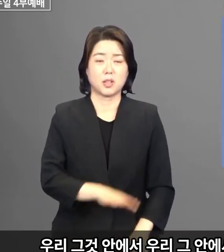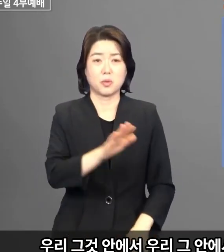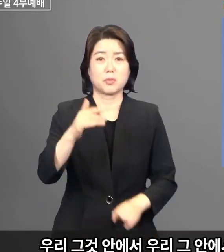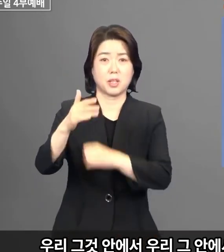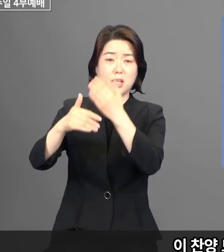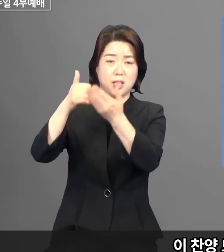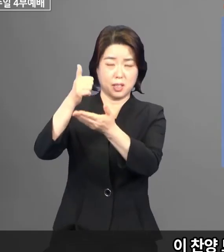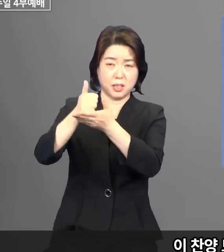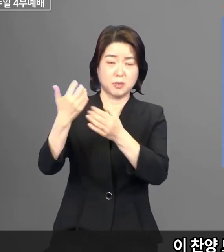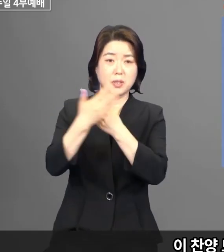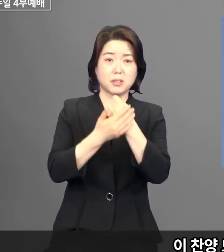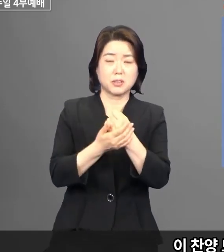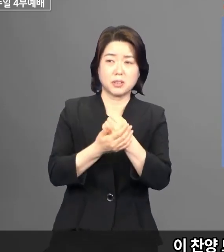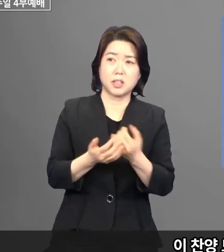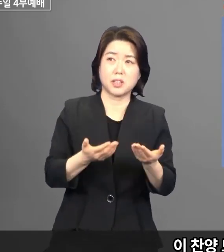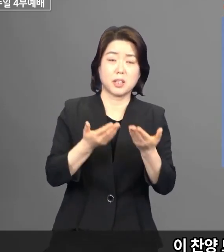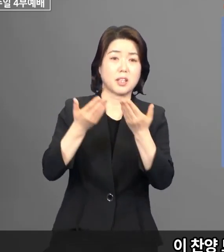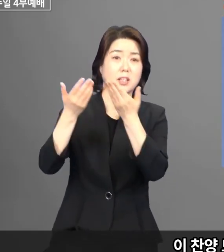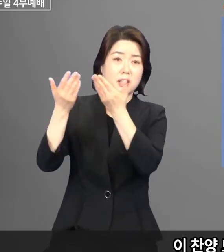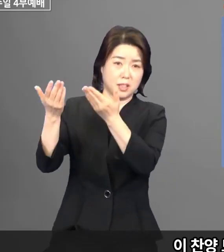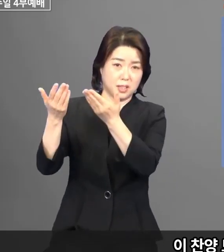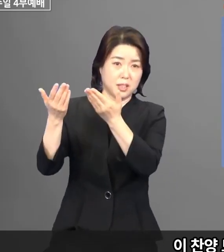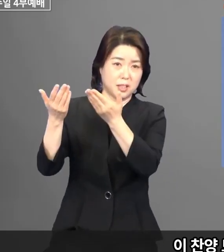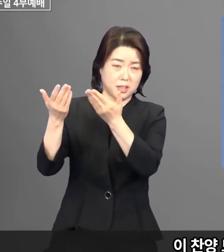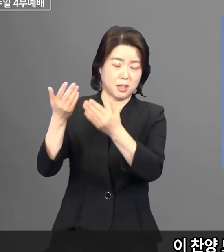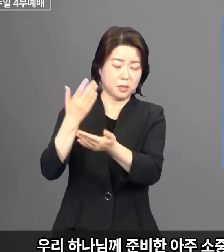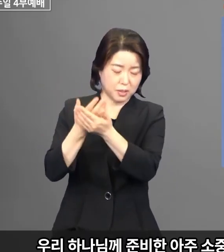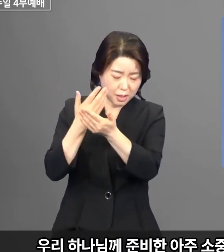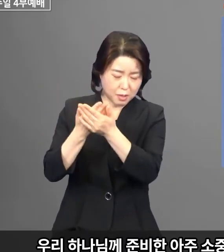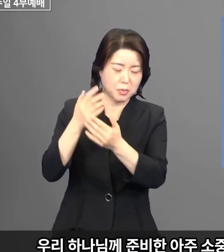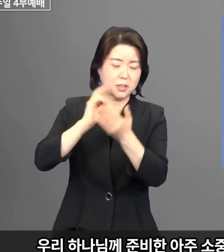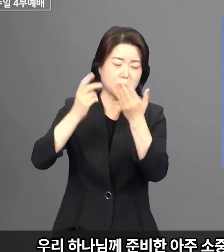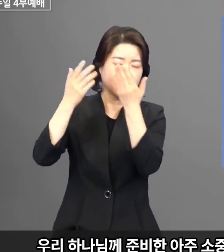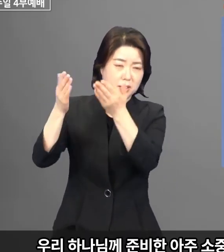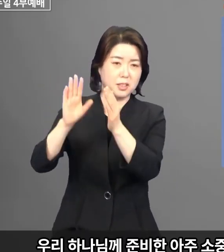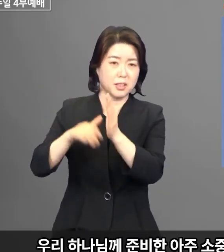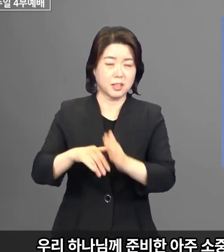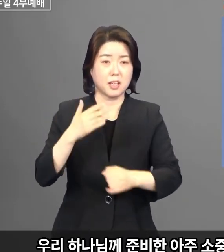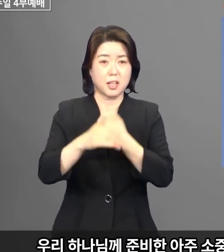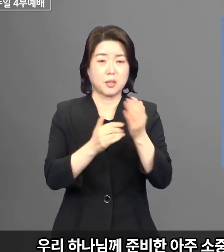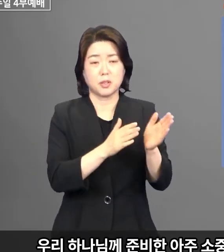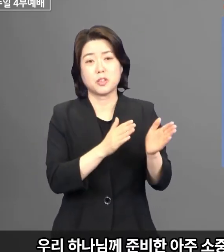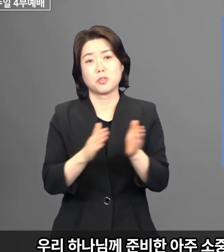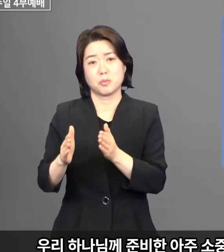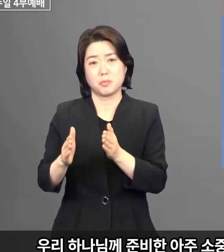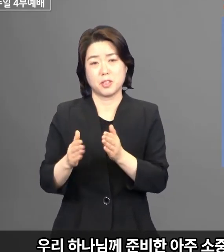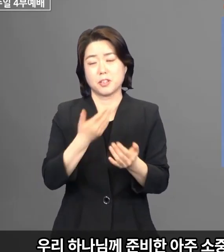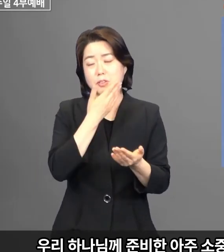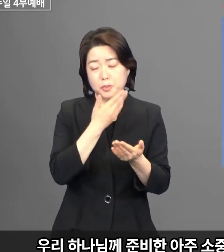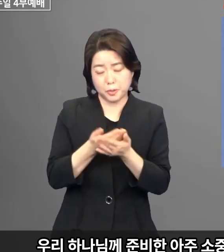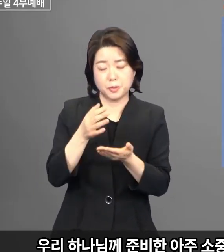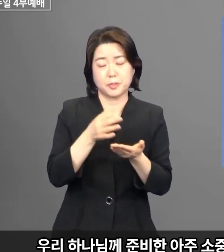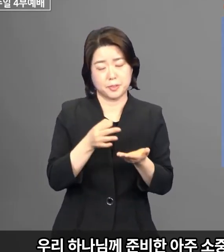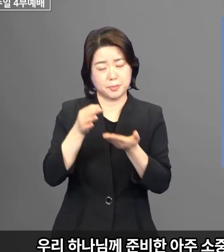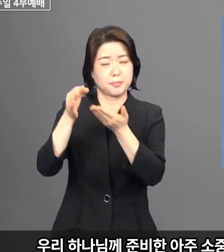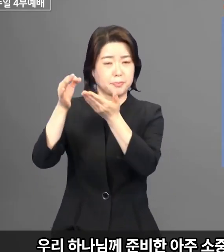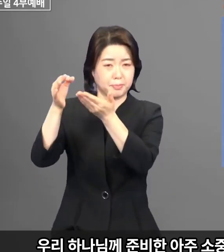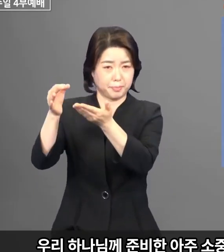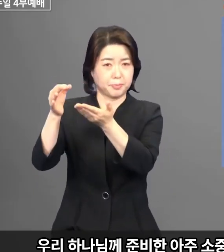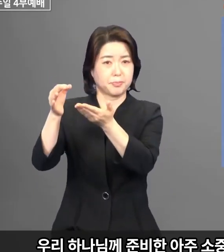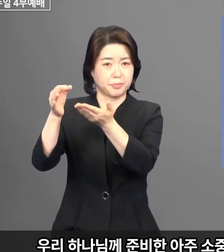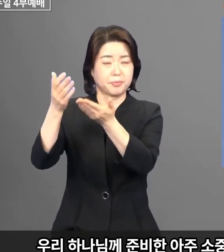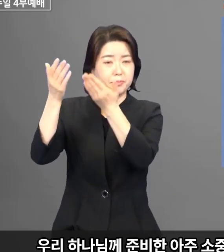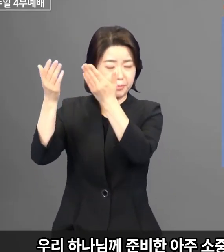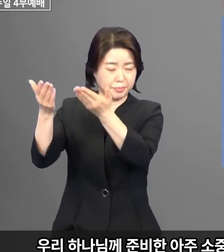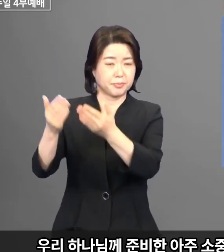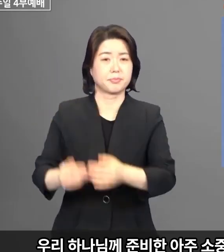하나님의 은혜를 구하며 이 찬양 드릴 때에 우리 하나님께 준비한 아주 소중한 예물을